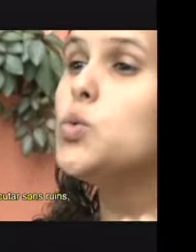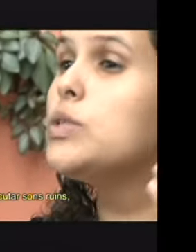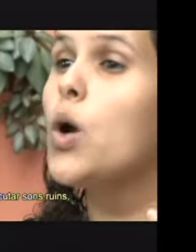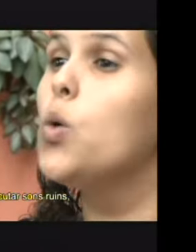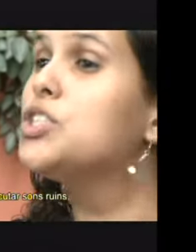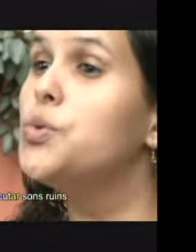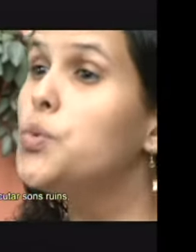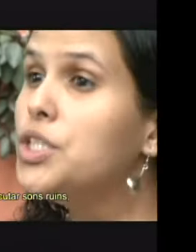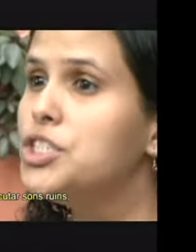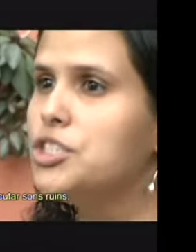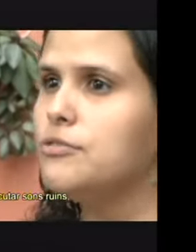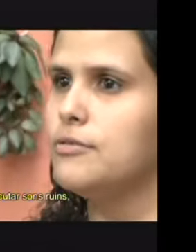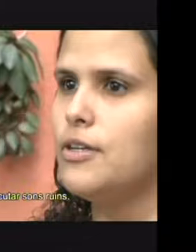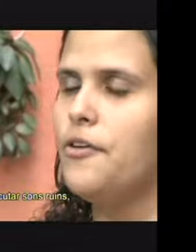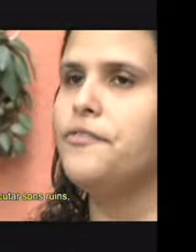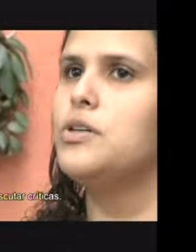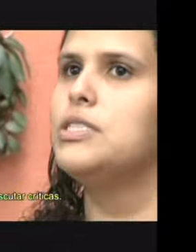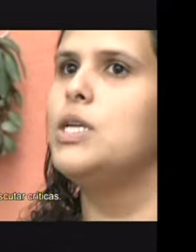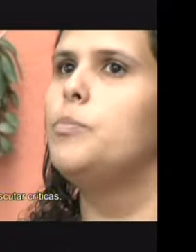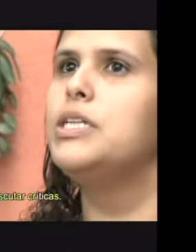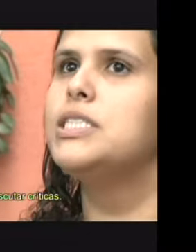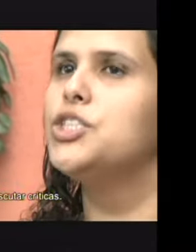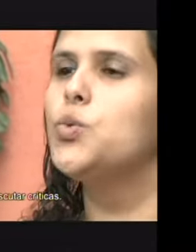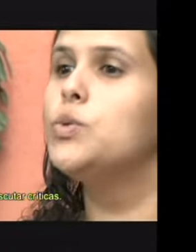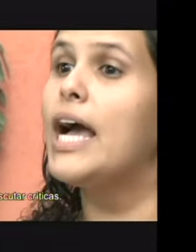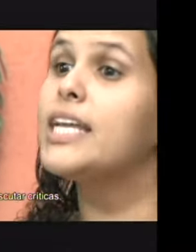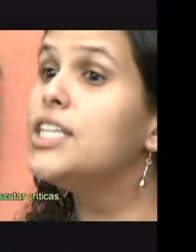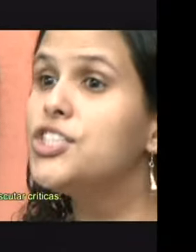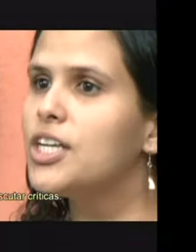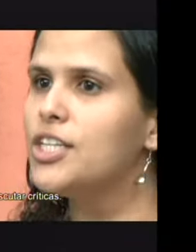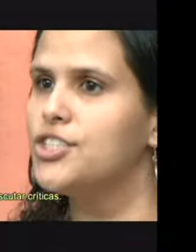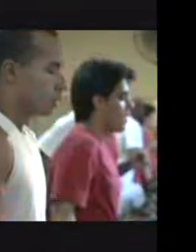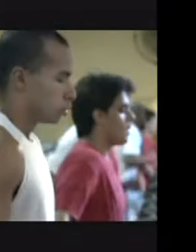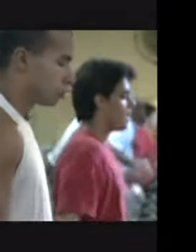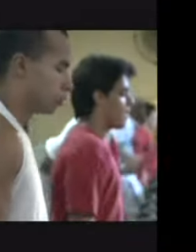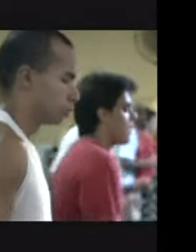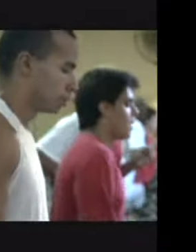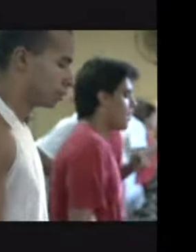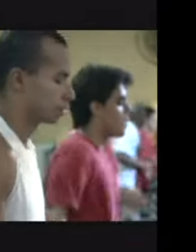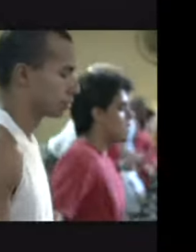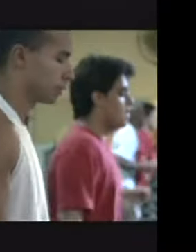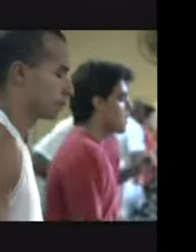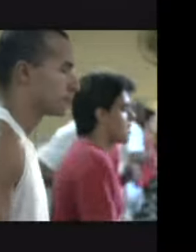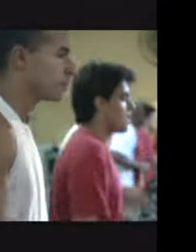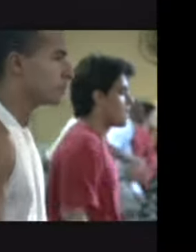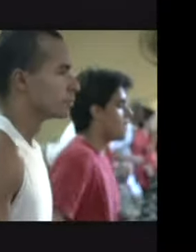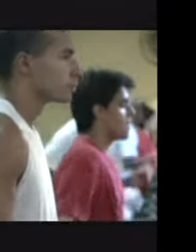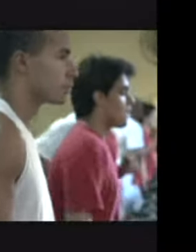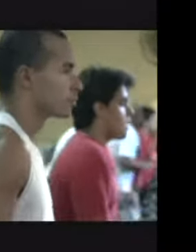eu não preciso escutar qualquer coisa, porque eu não preciso escutar críticas.